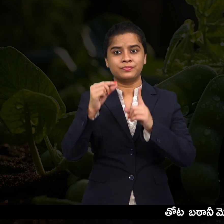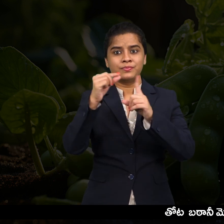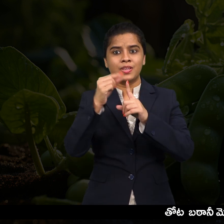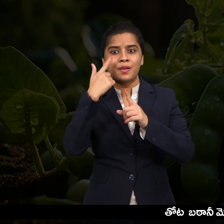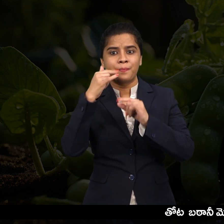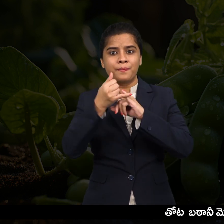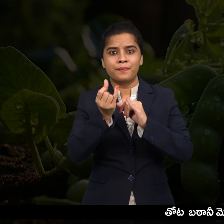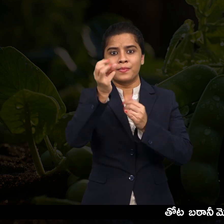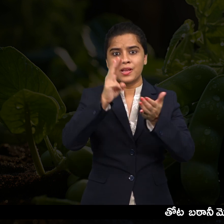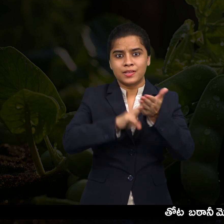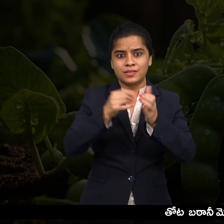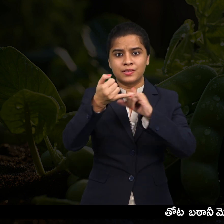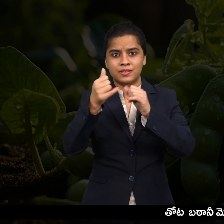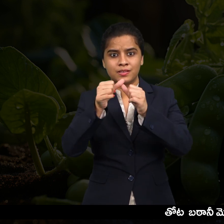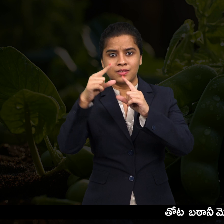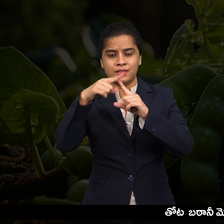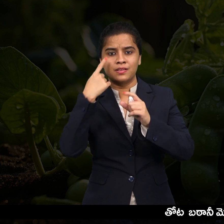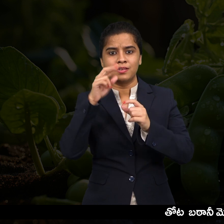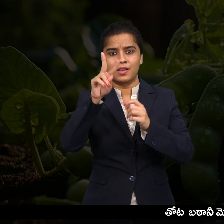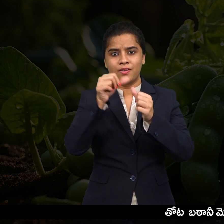తోట బఠానీ మొక్కలను ఎంచుకున్నాడు.